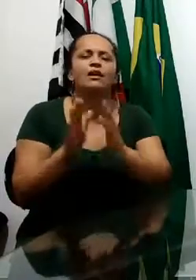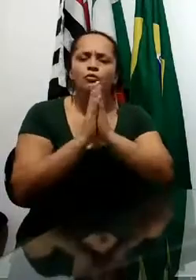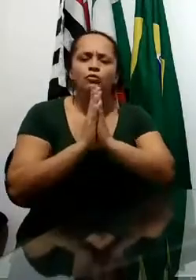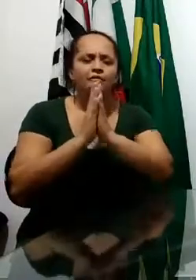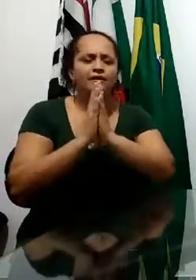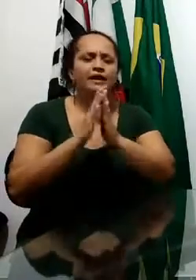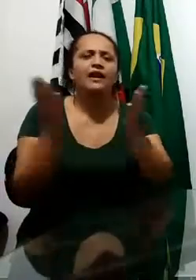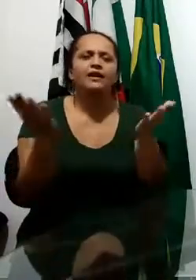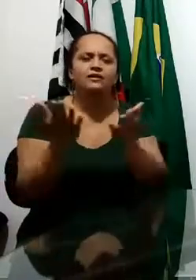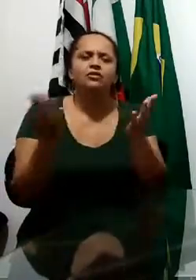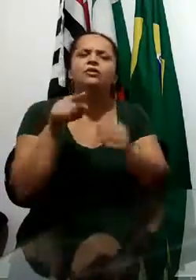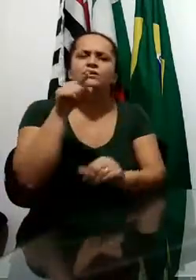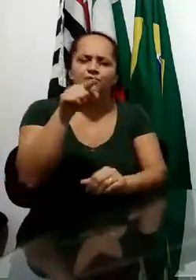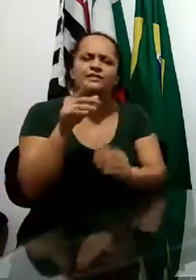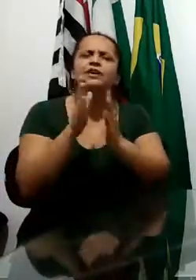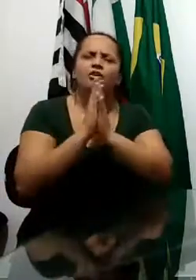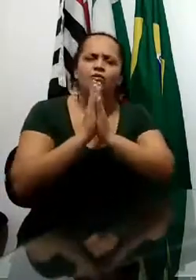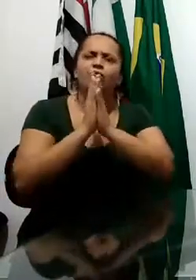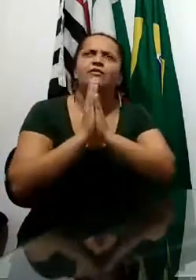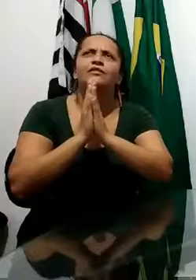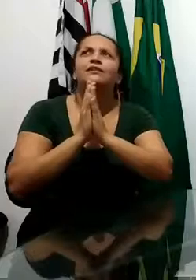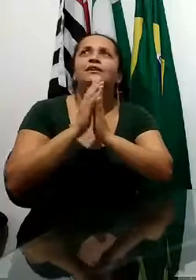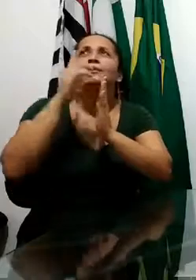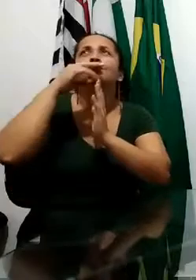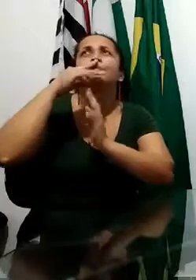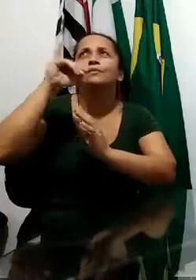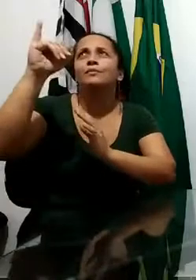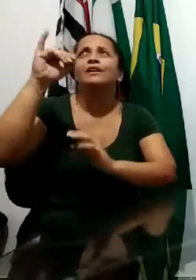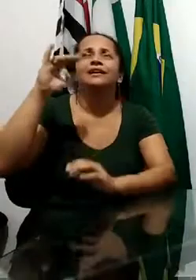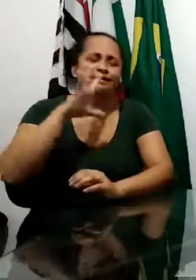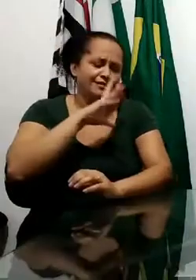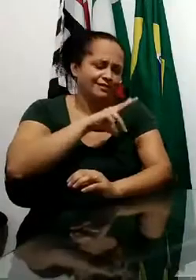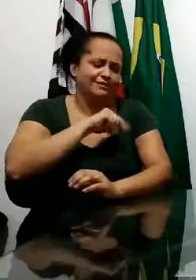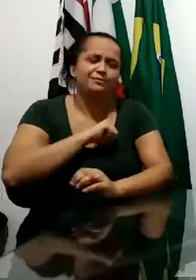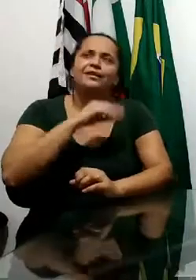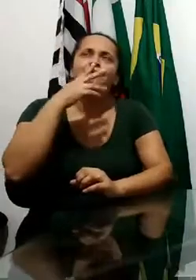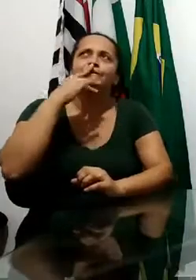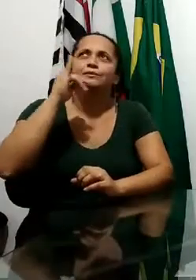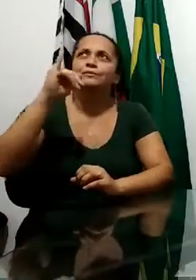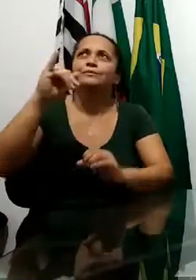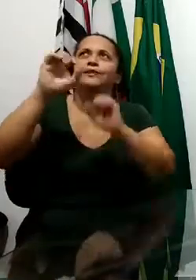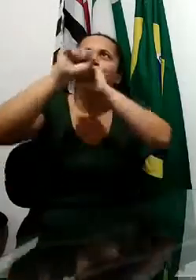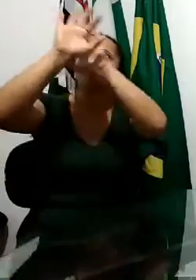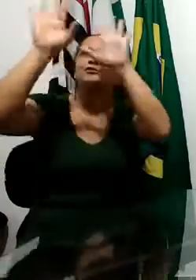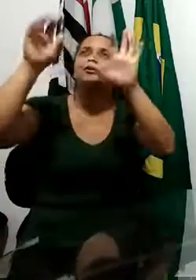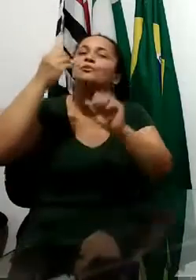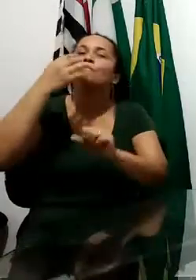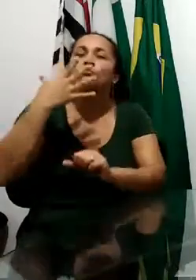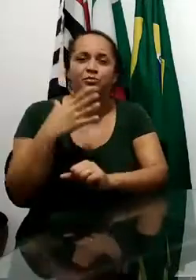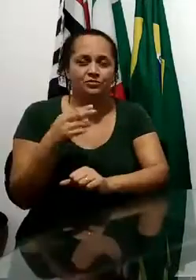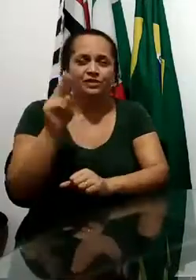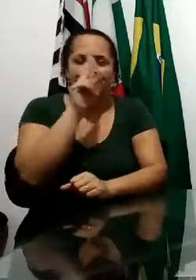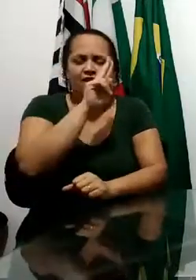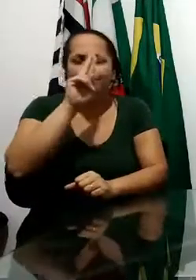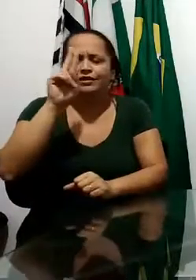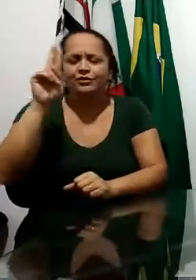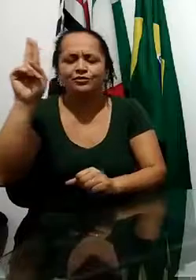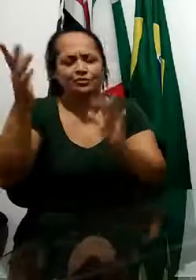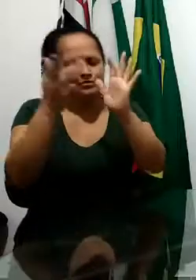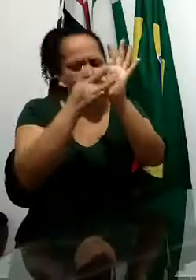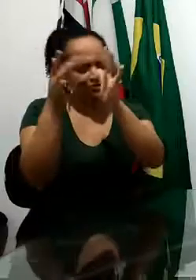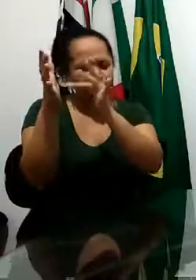Senhor, usa a minha vida, Senhor. Pai querido, Pai glorioso, Pai bendito. Em nome do teu amado